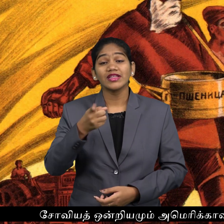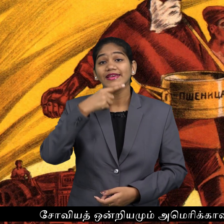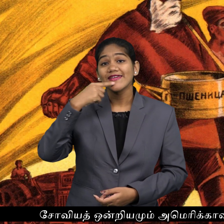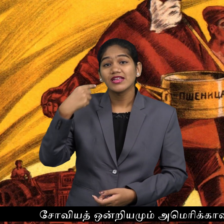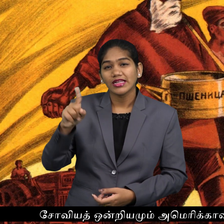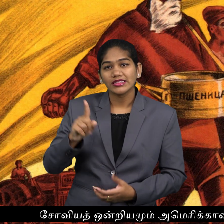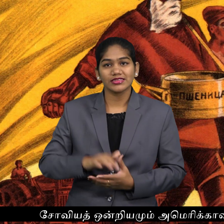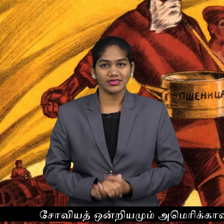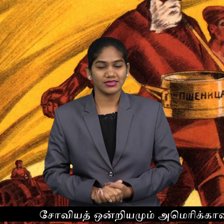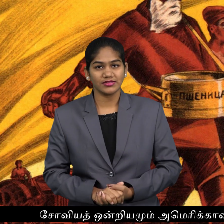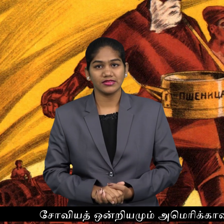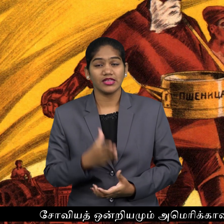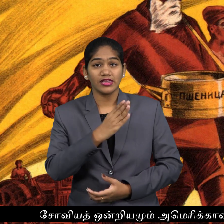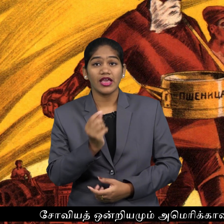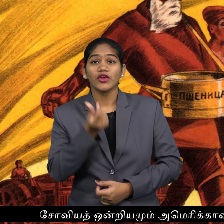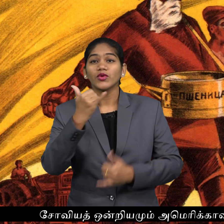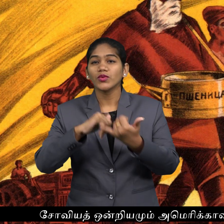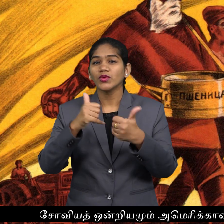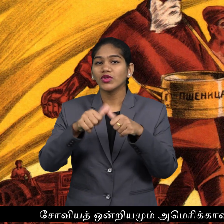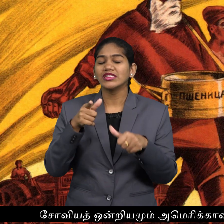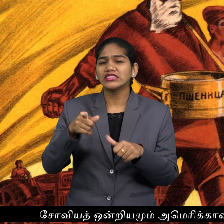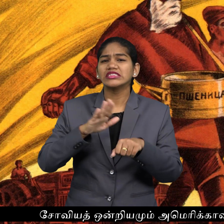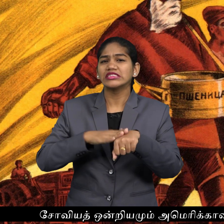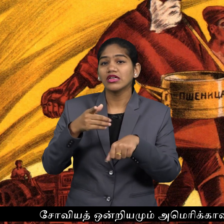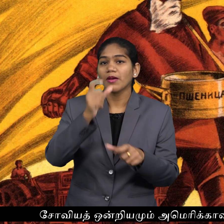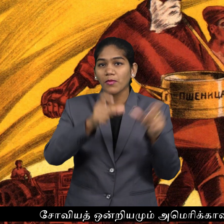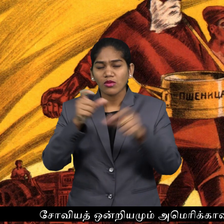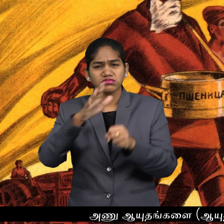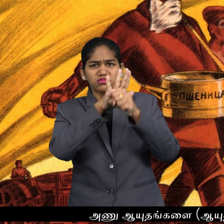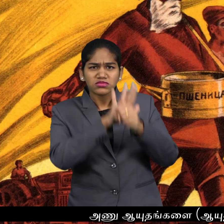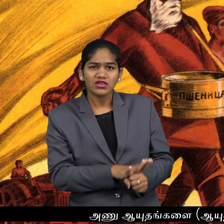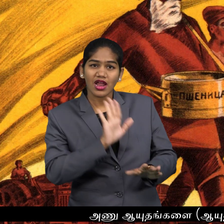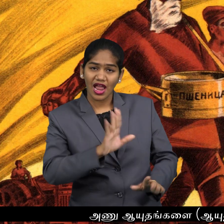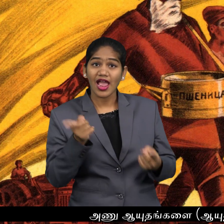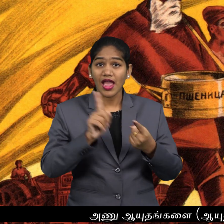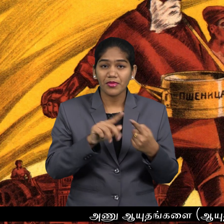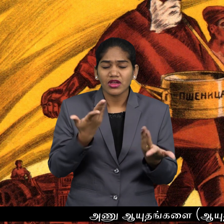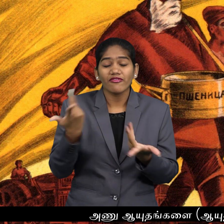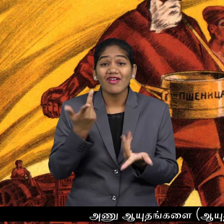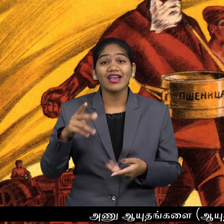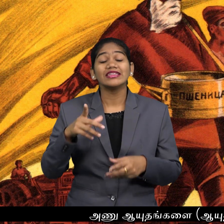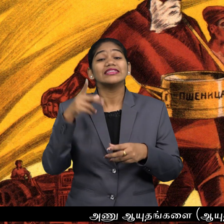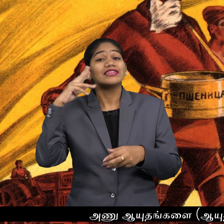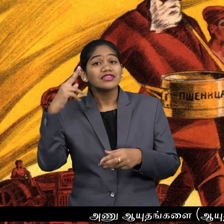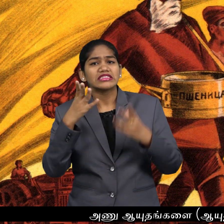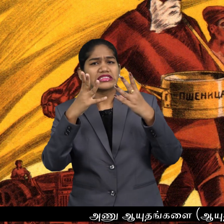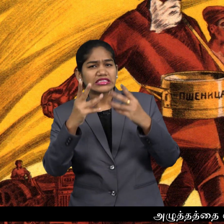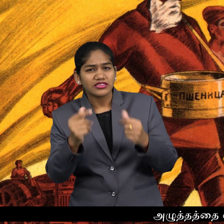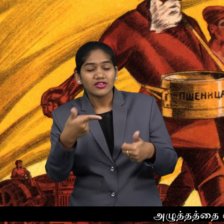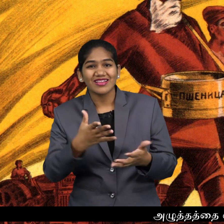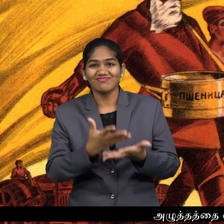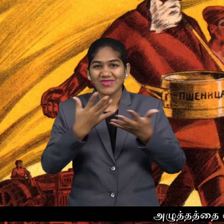சோவியத் ஒன்றியமும் அமெரிக்காவும் ஆயுதப் போட்டியை குறைக்கவும் அணு ஆயுதங்களை அழிக்கவும்